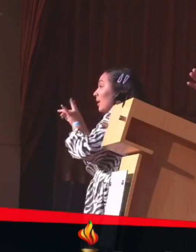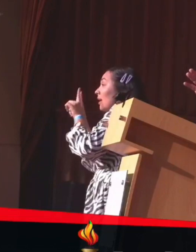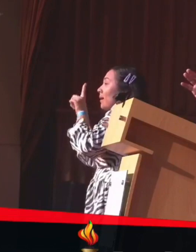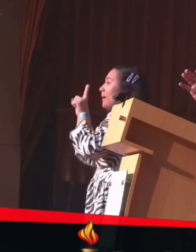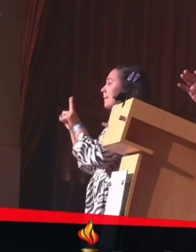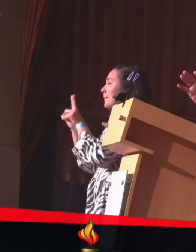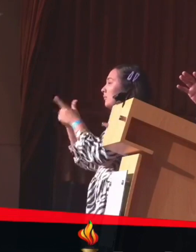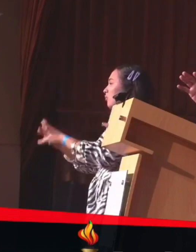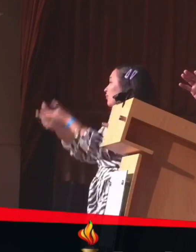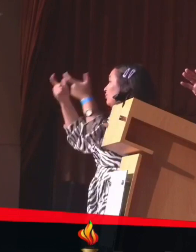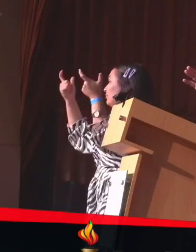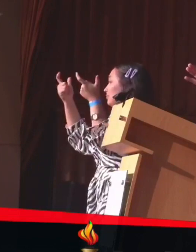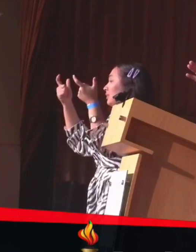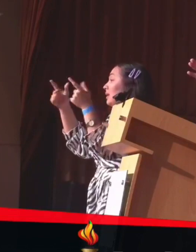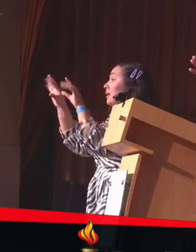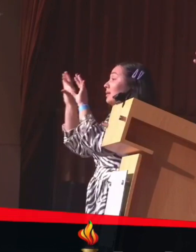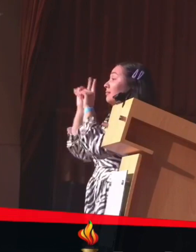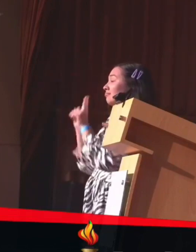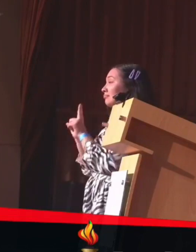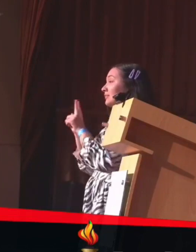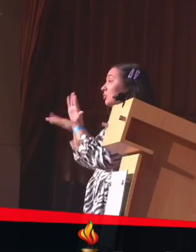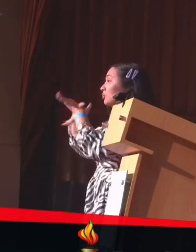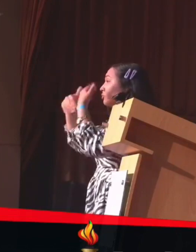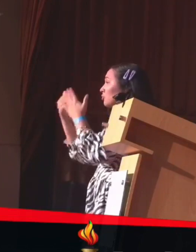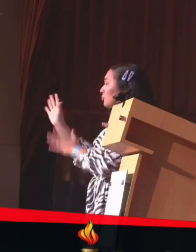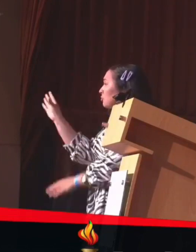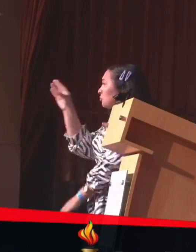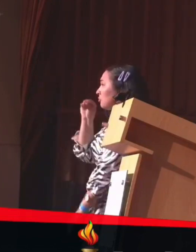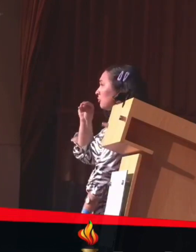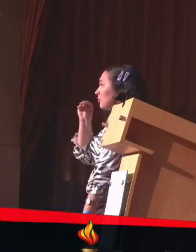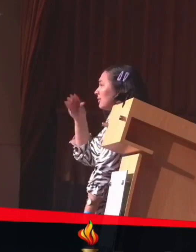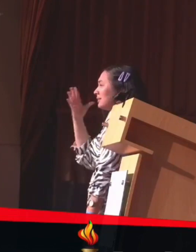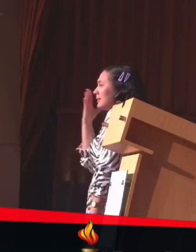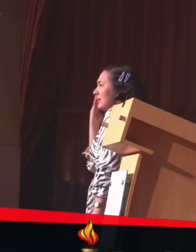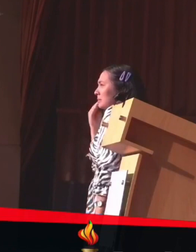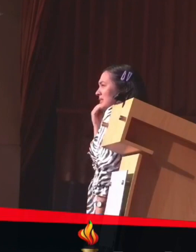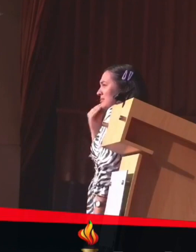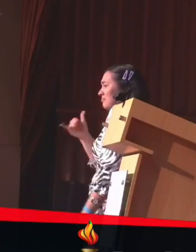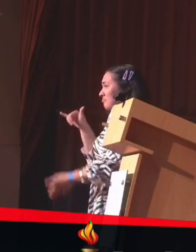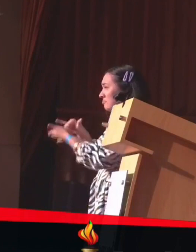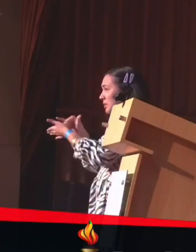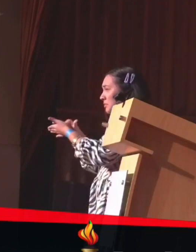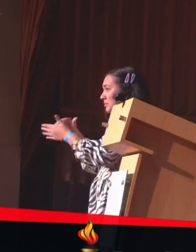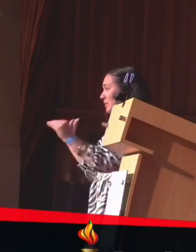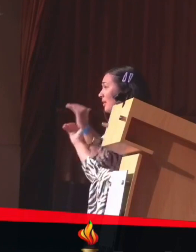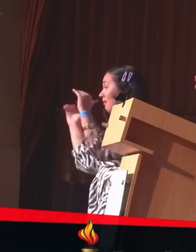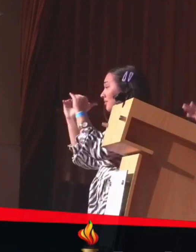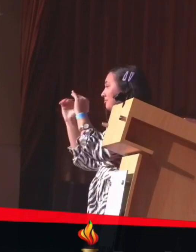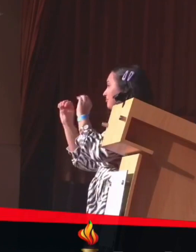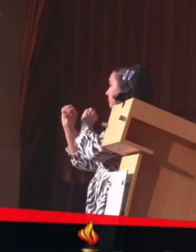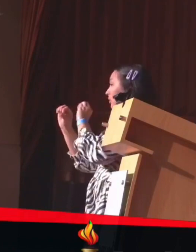experiencia. No todos escucharán la profundidad del llamado de Dios.